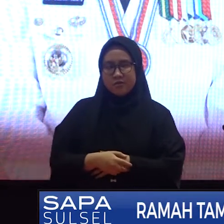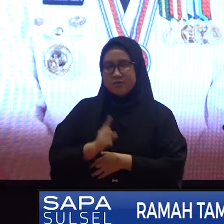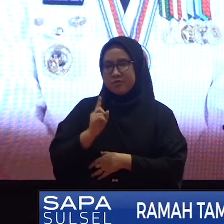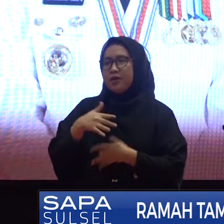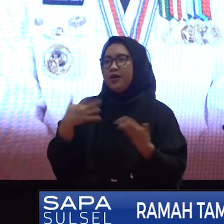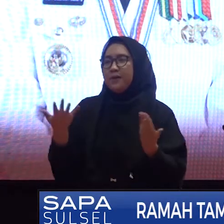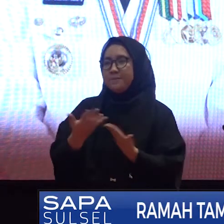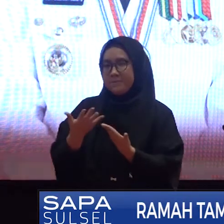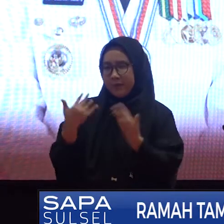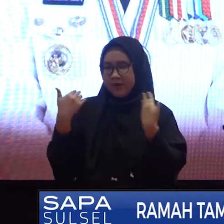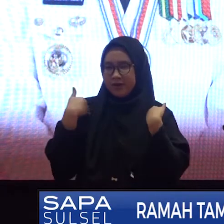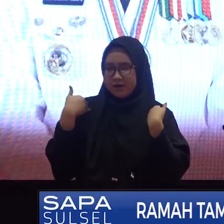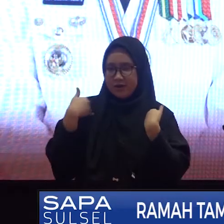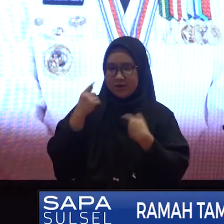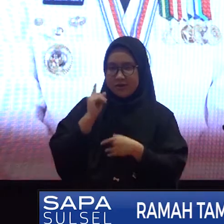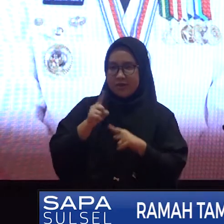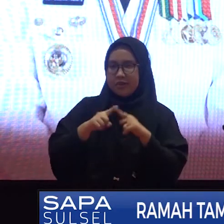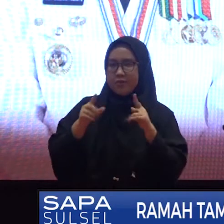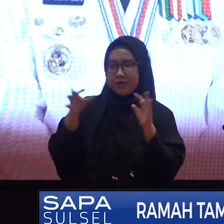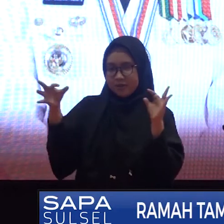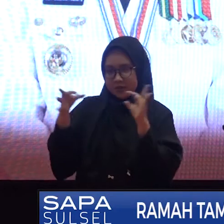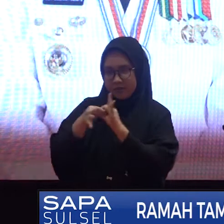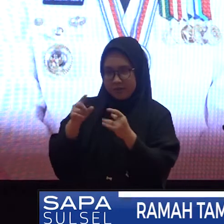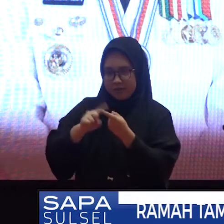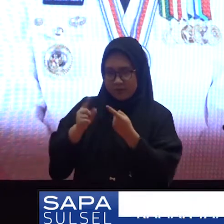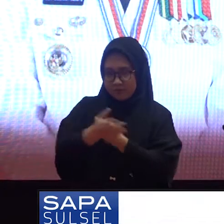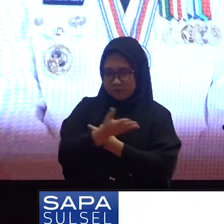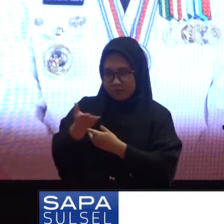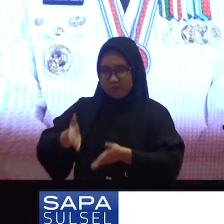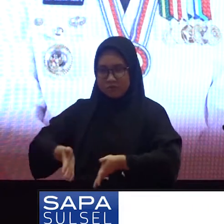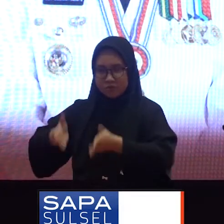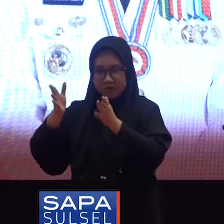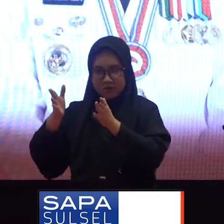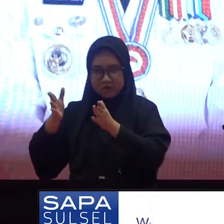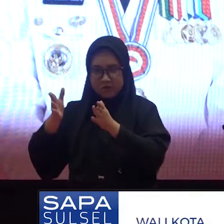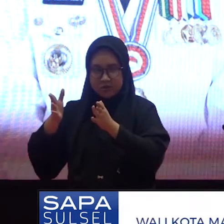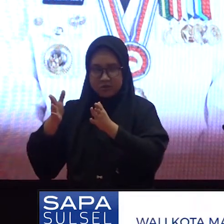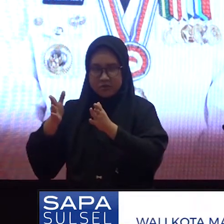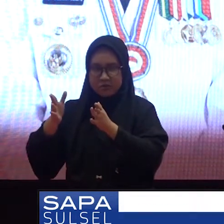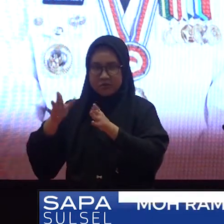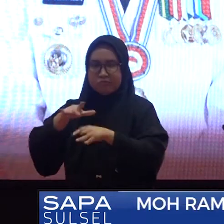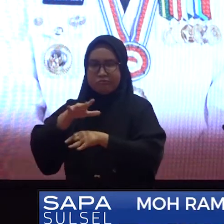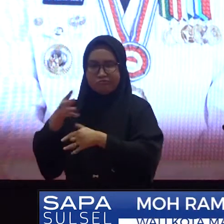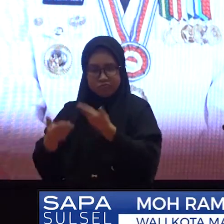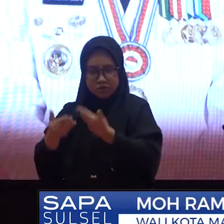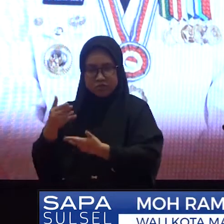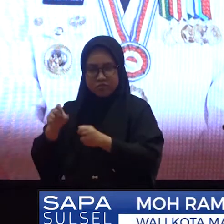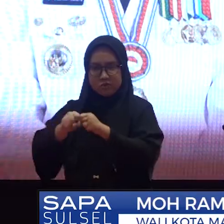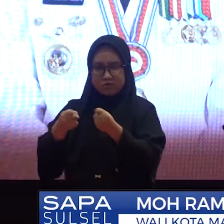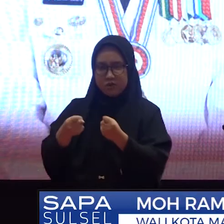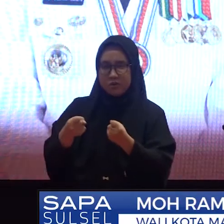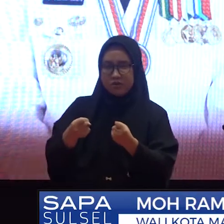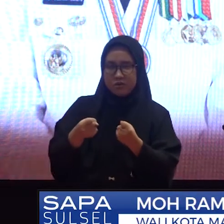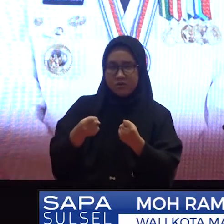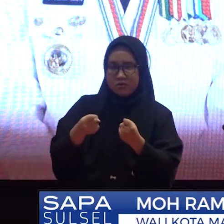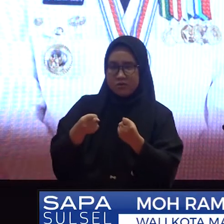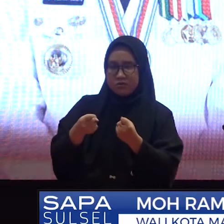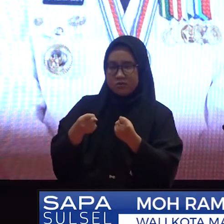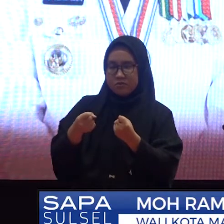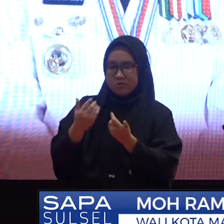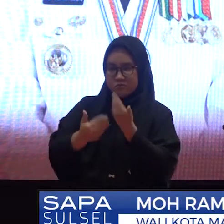yang ada tanpa kerja sama dengan teman-teman pengusaha rumus-rumus itu akan rusak kalau kapan rumus-rumus